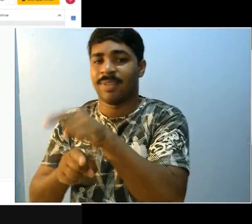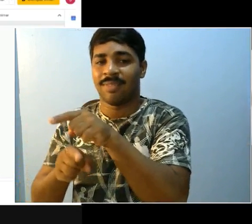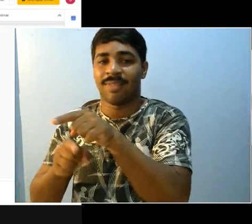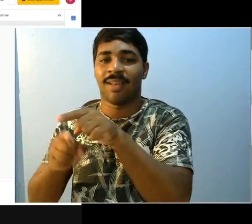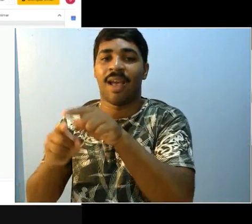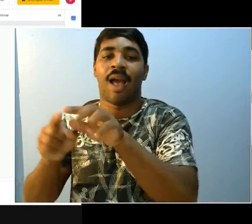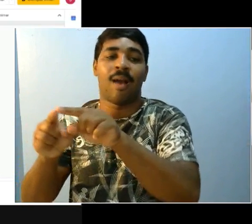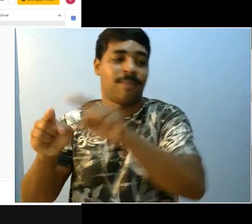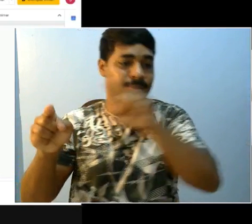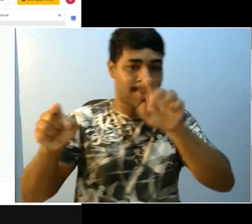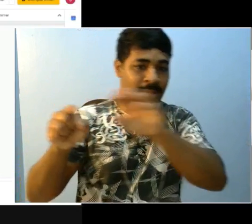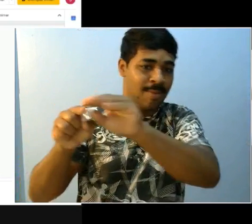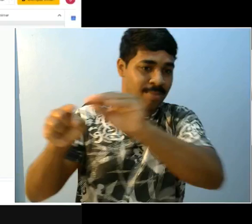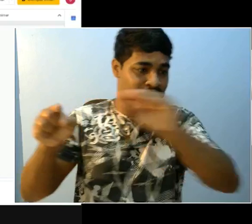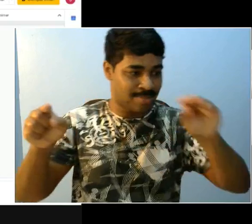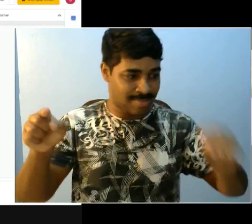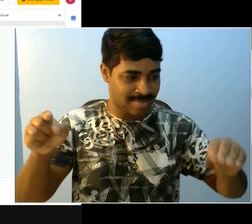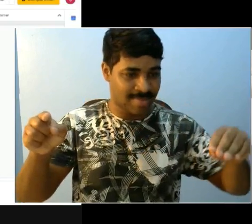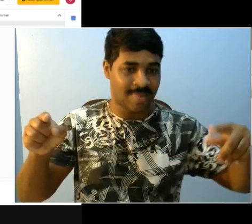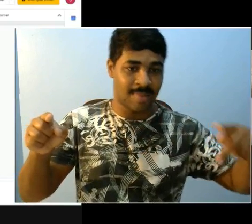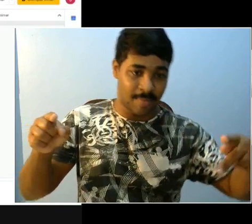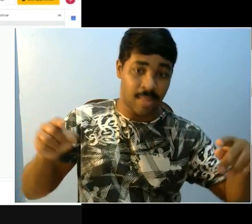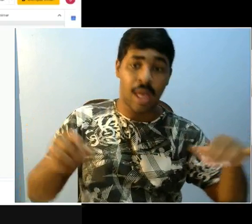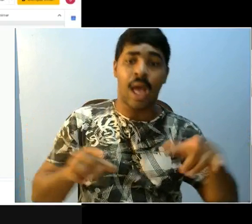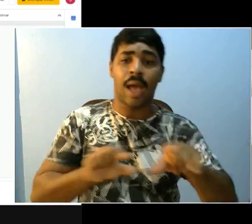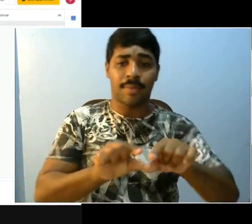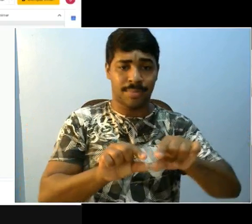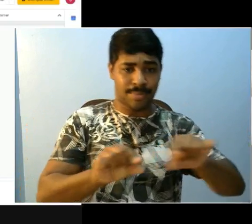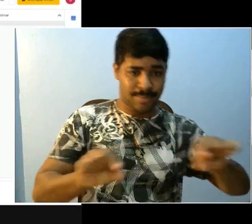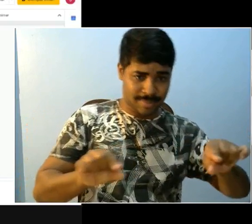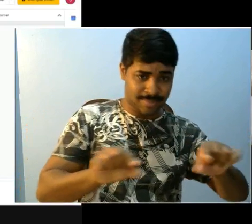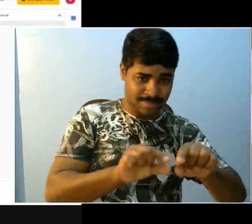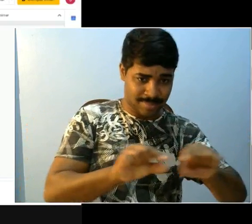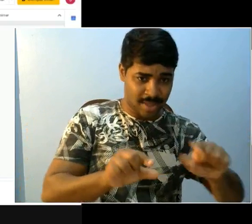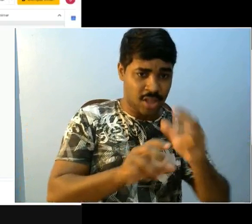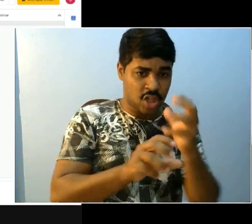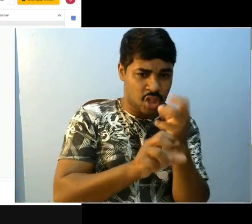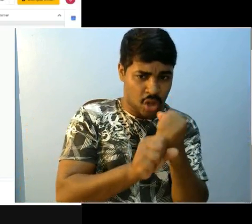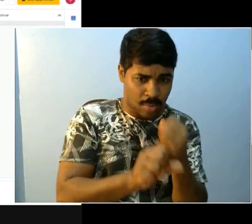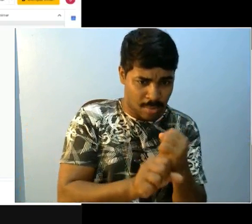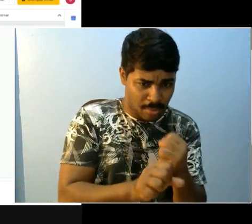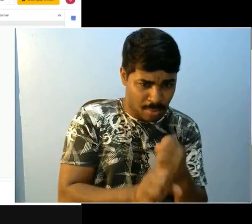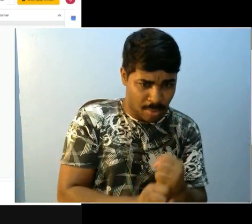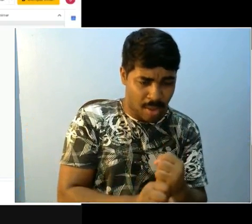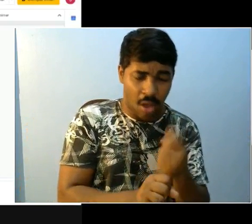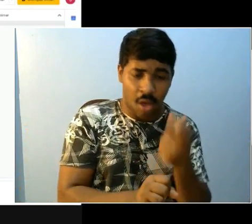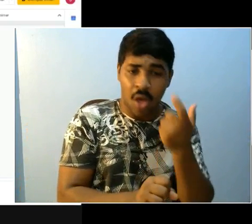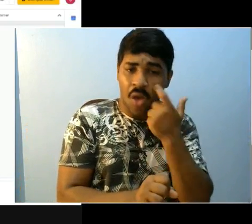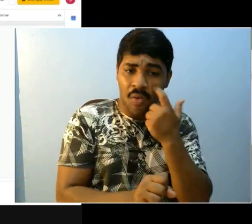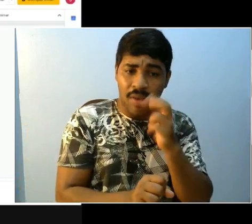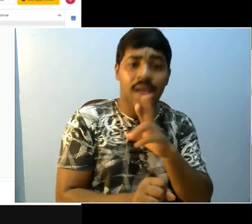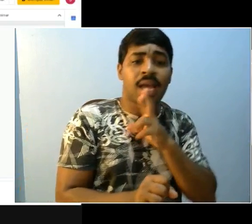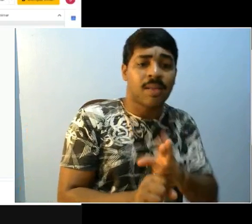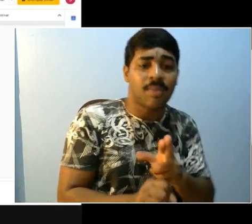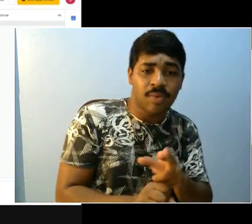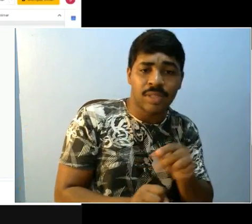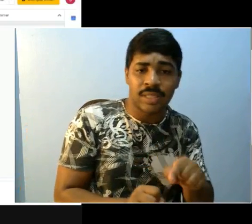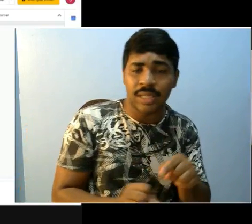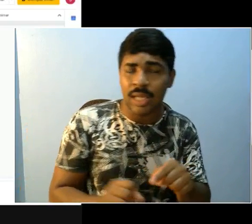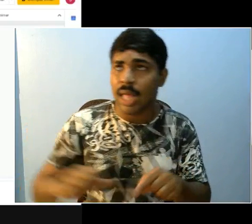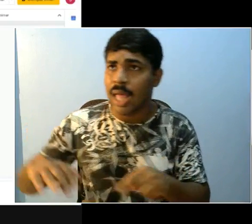E aí, achando o atrito, eu comparo com a força de 2.900, para